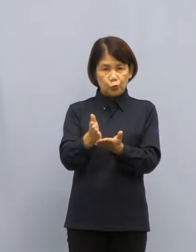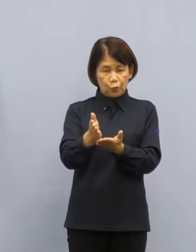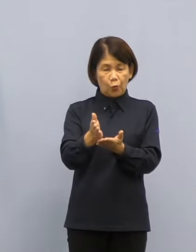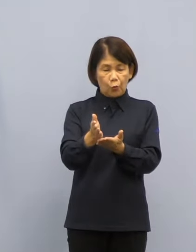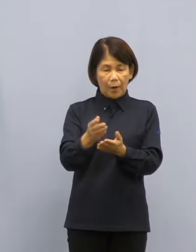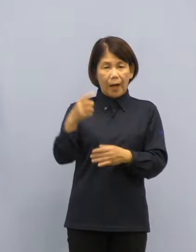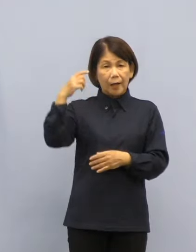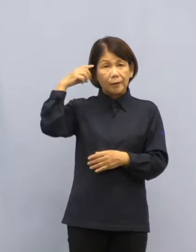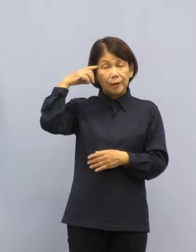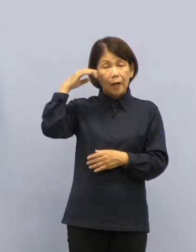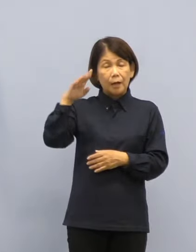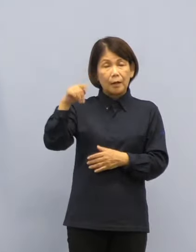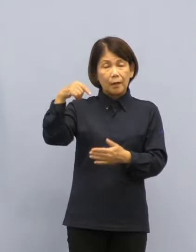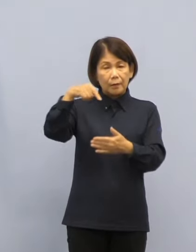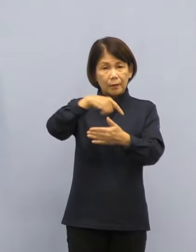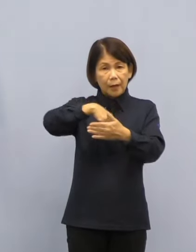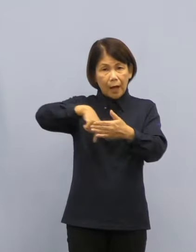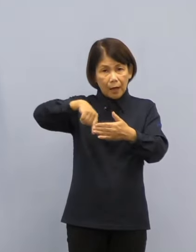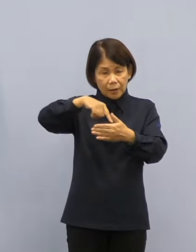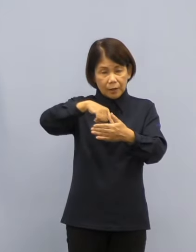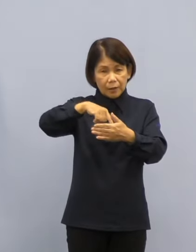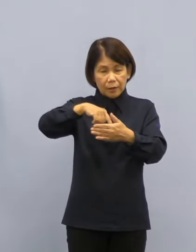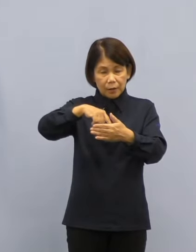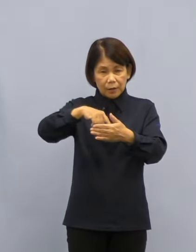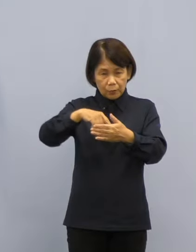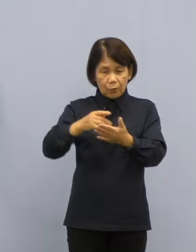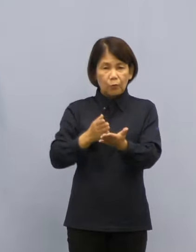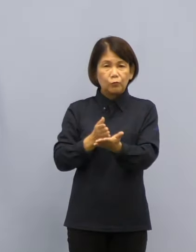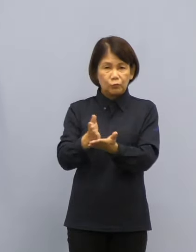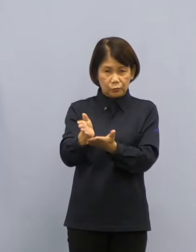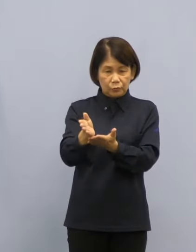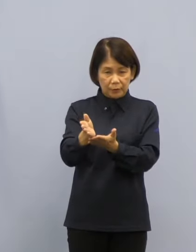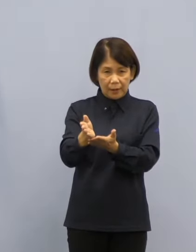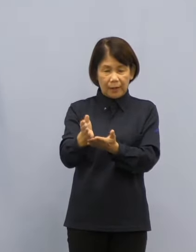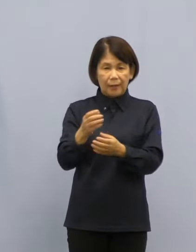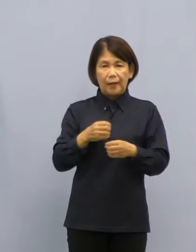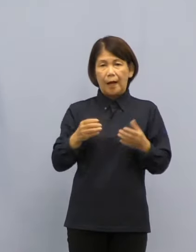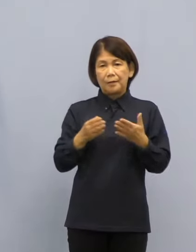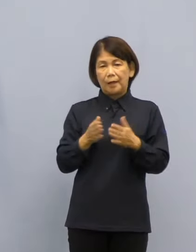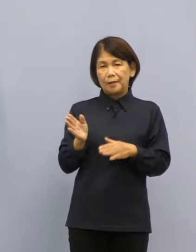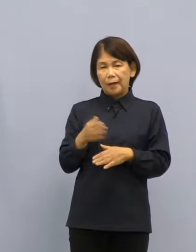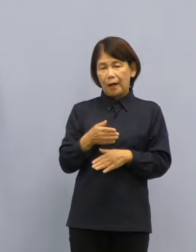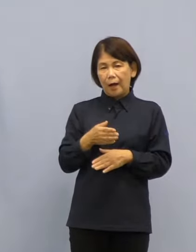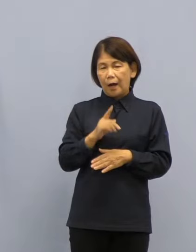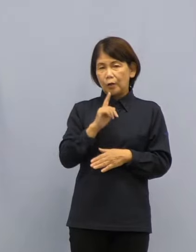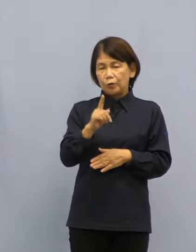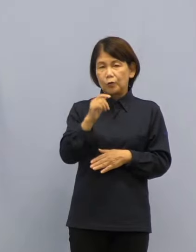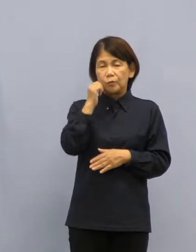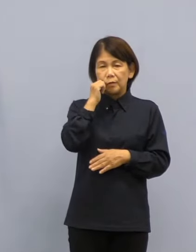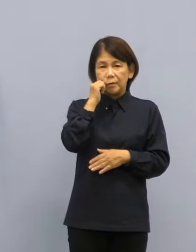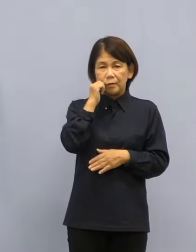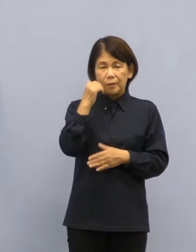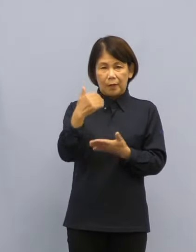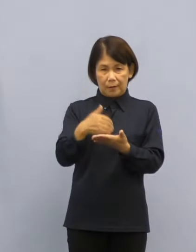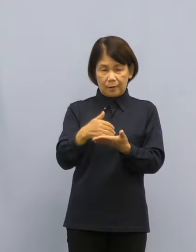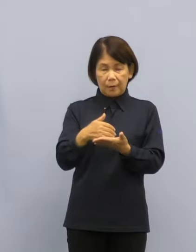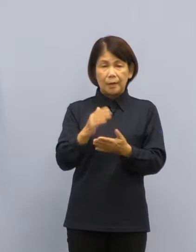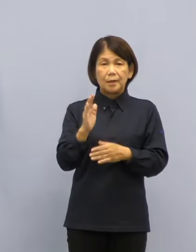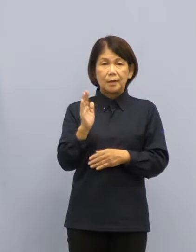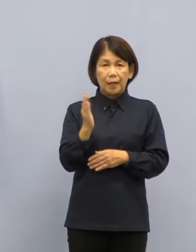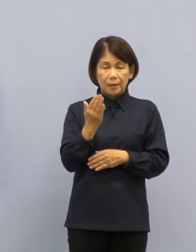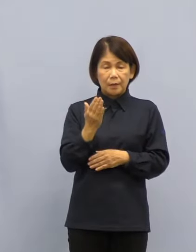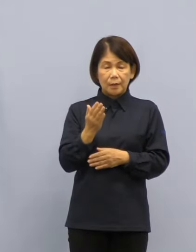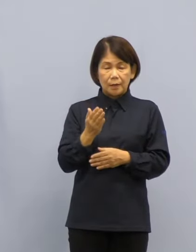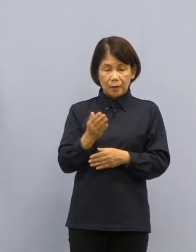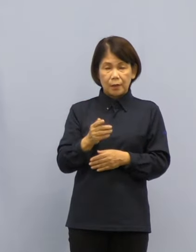県内の中でのルートなので、お話がなかなかできないということなんですけど、どのルートを通るかっていうことによ